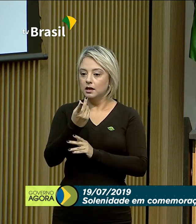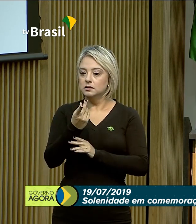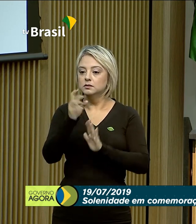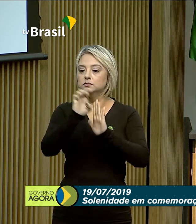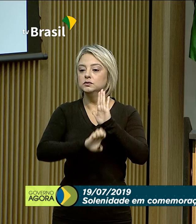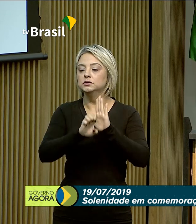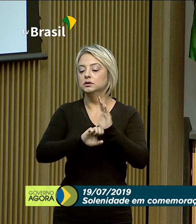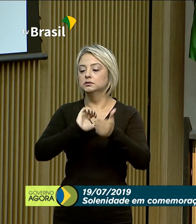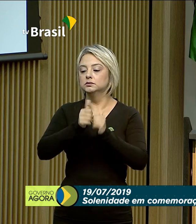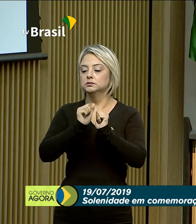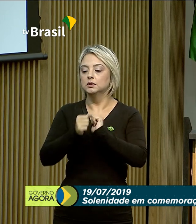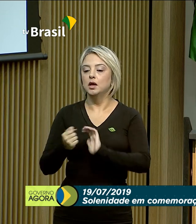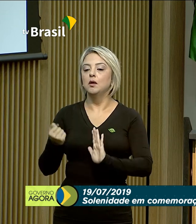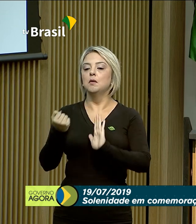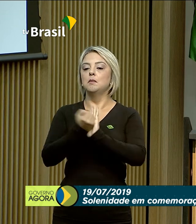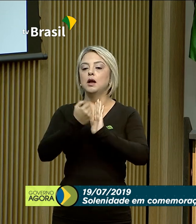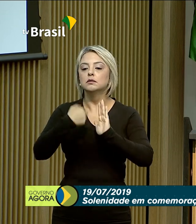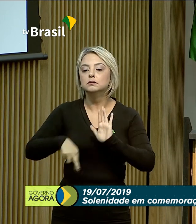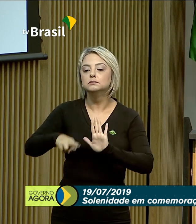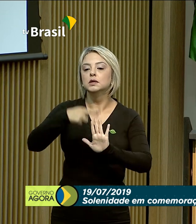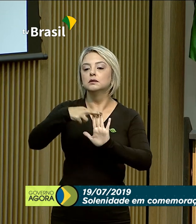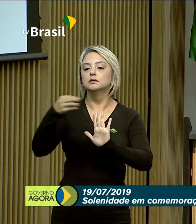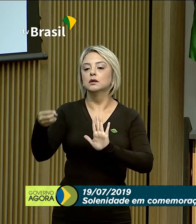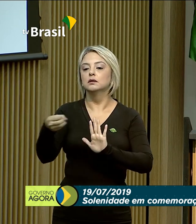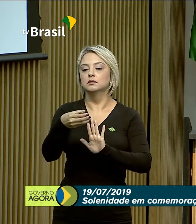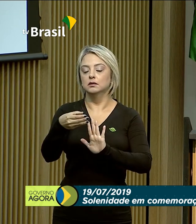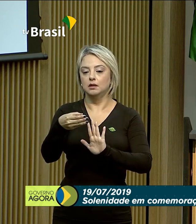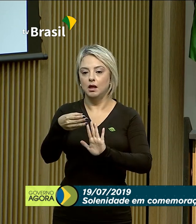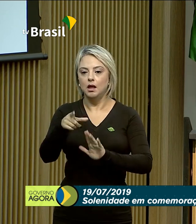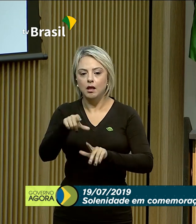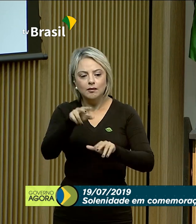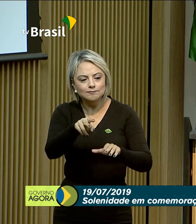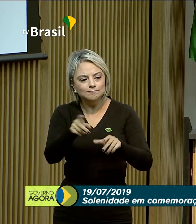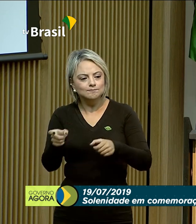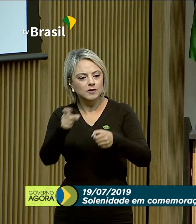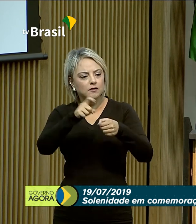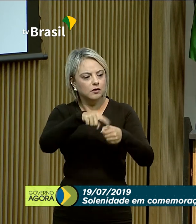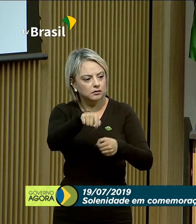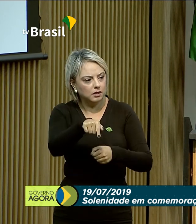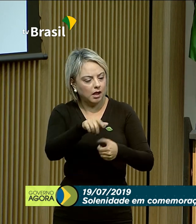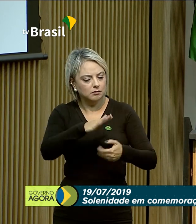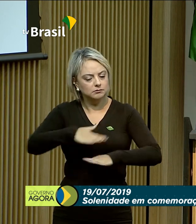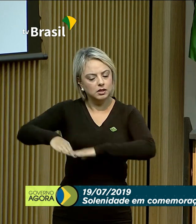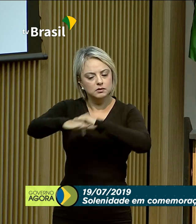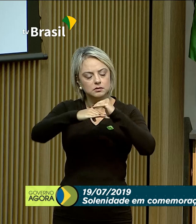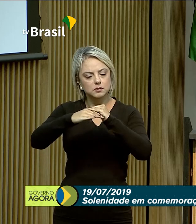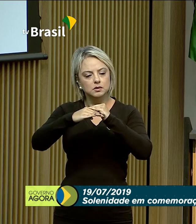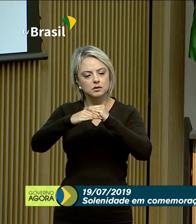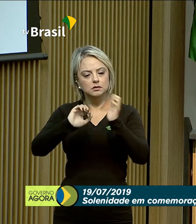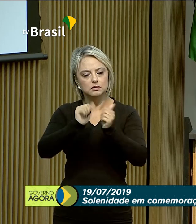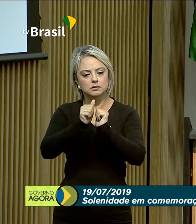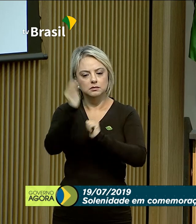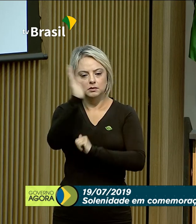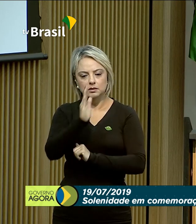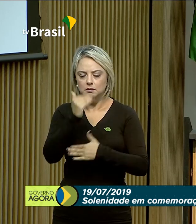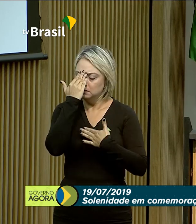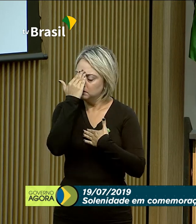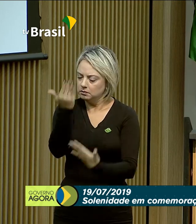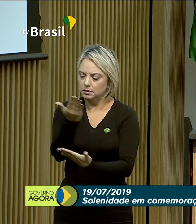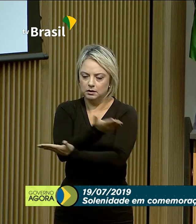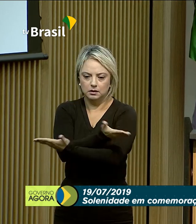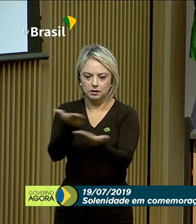Futebol, como um marco regulatório e renovador, a fim de resgatar a hegemonia do futebol brasileiro. Muito obrigado a